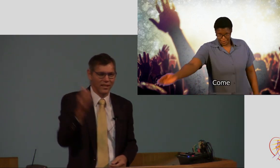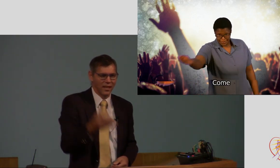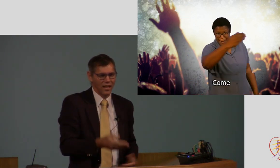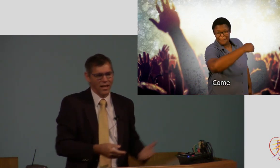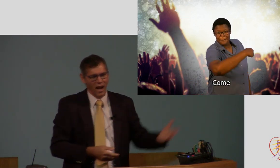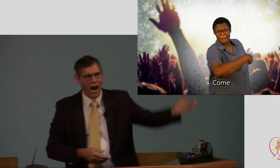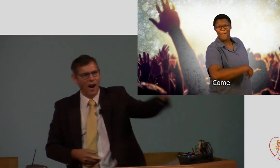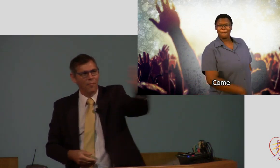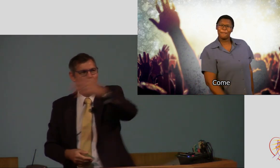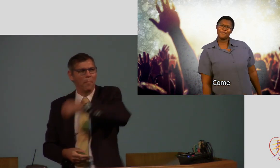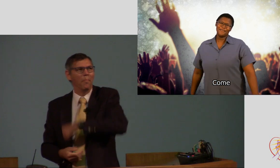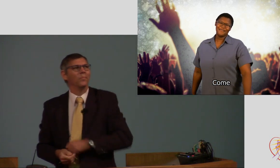Come.